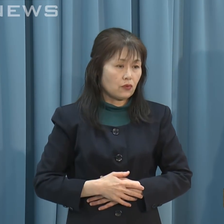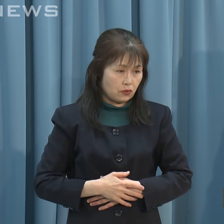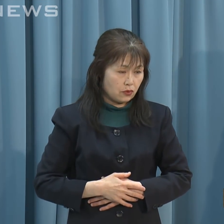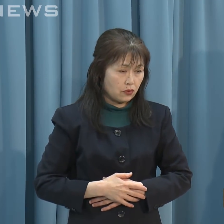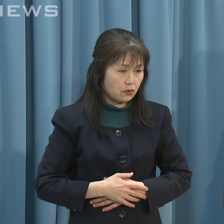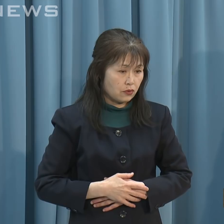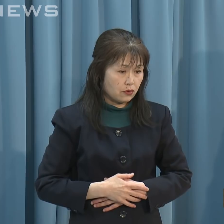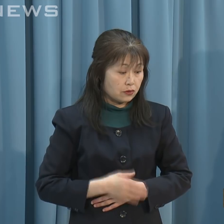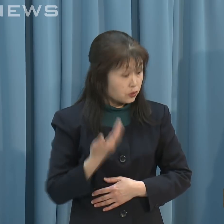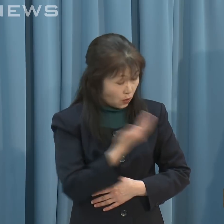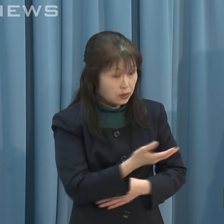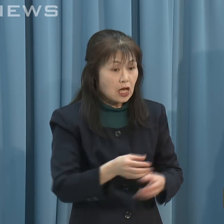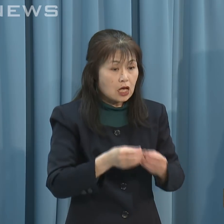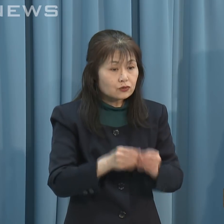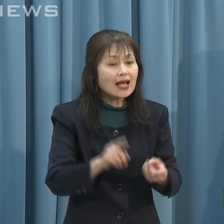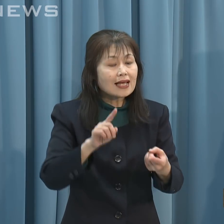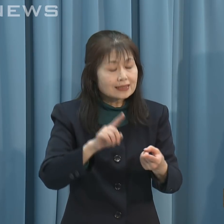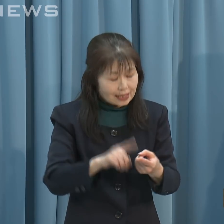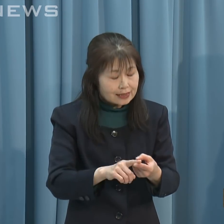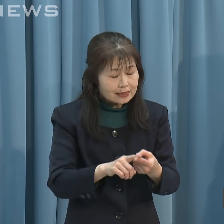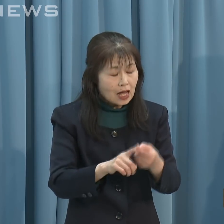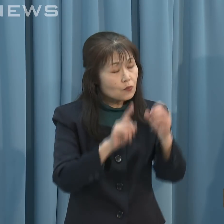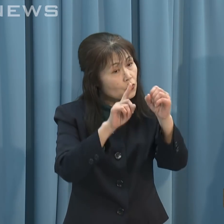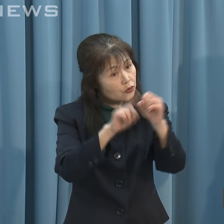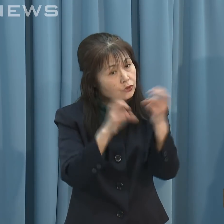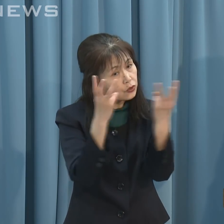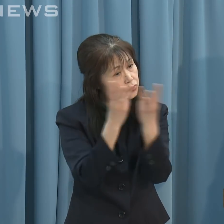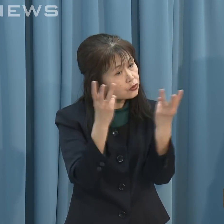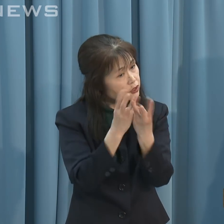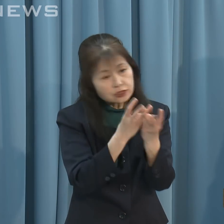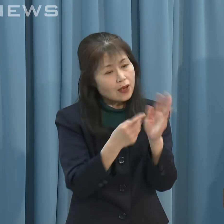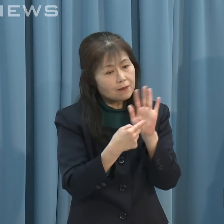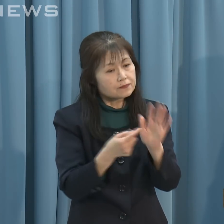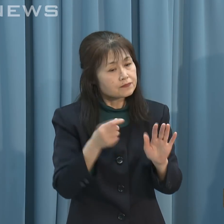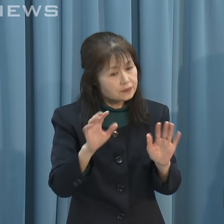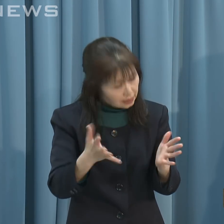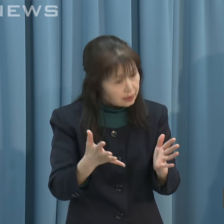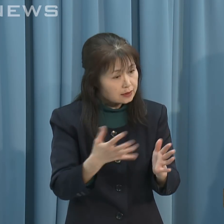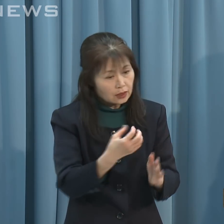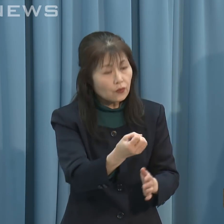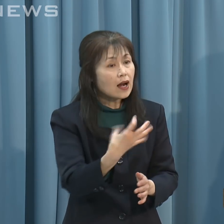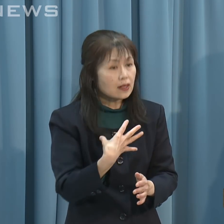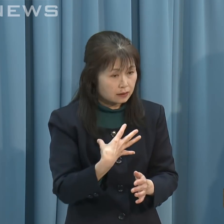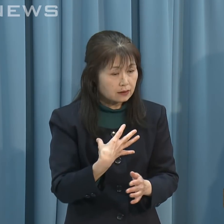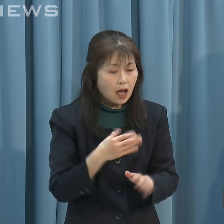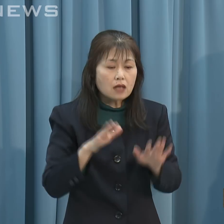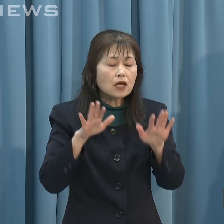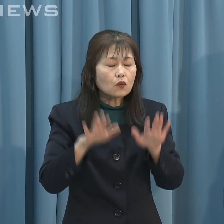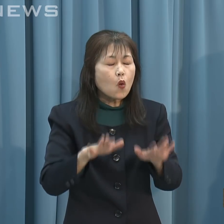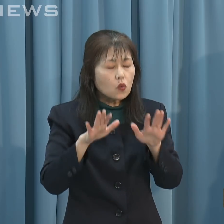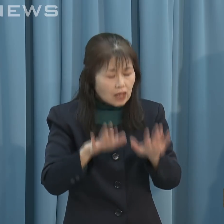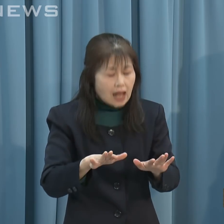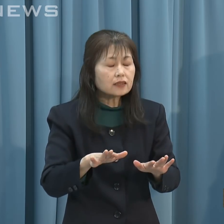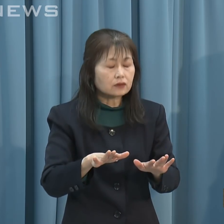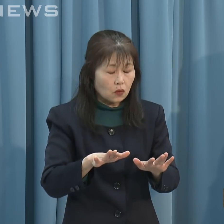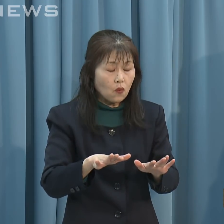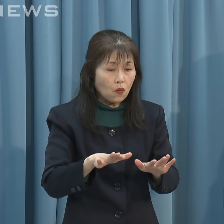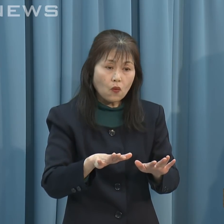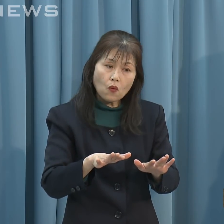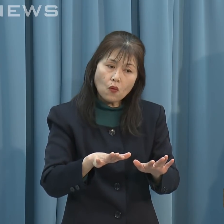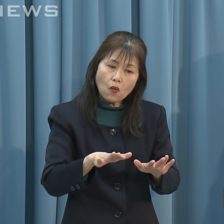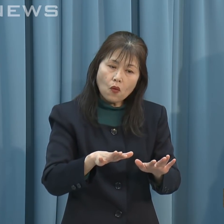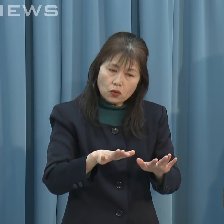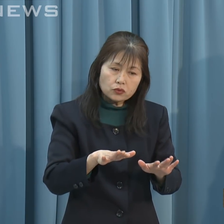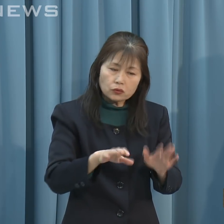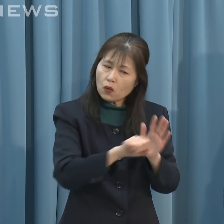具体的な目標は持ってないとおっしゃいましたけれども、はい、そうすると今回の政策が、十分なのか、それとももっと必要なのかというのはどういう